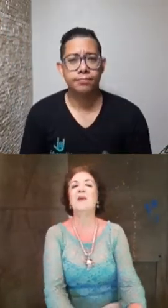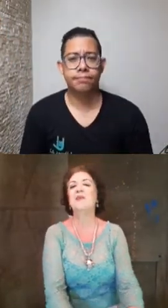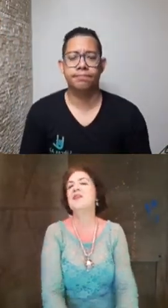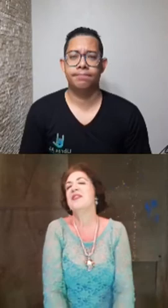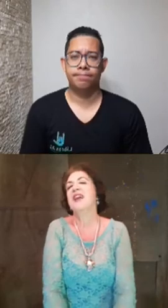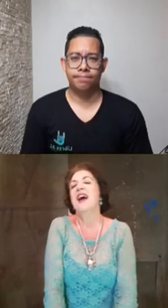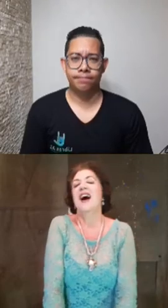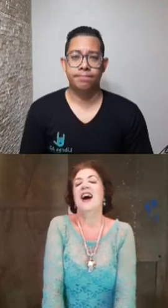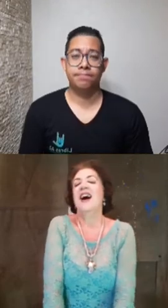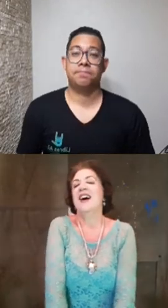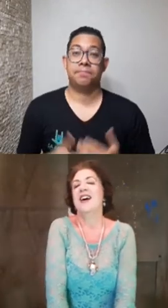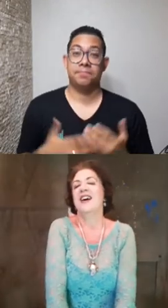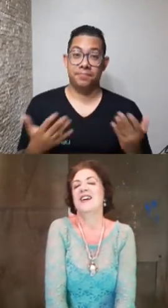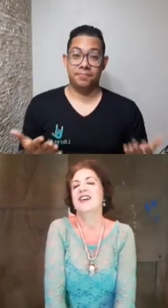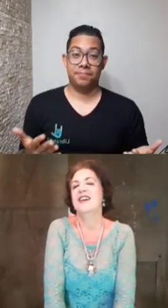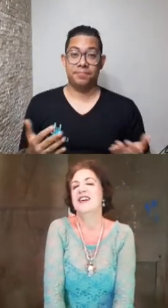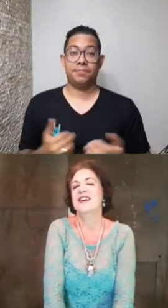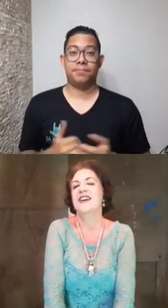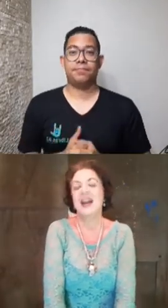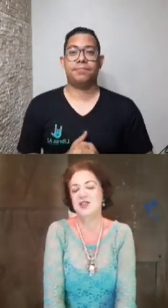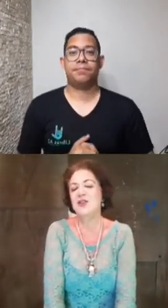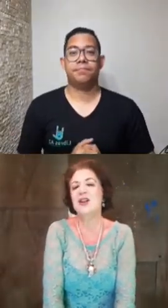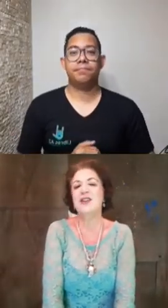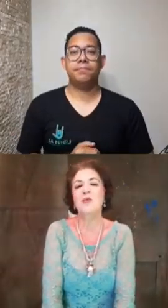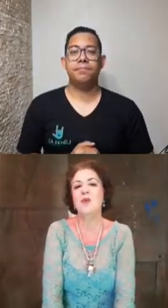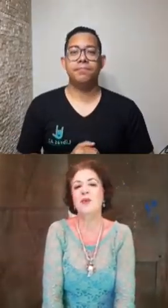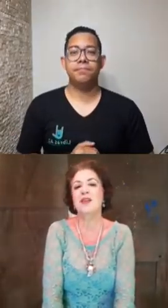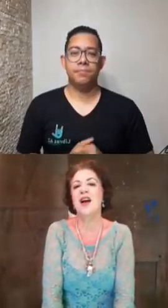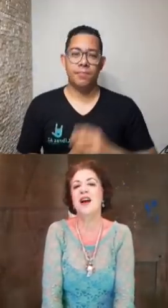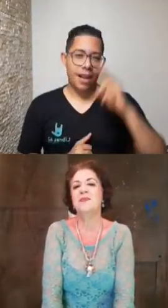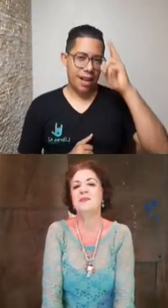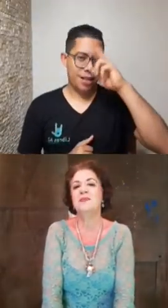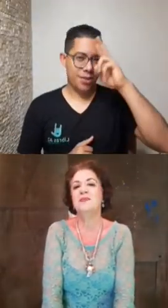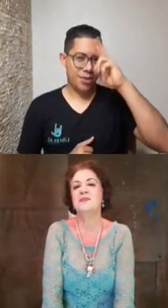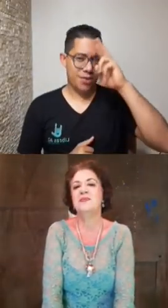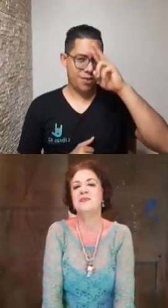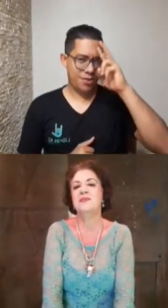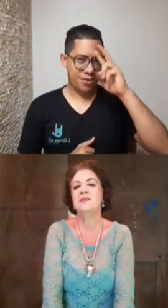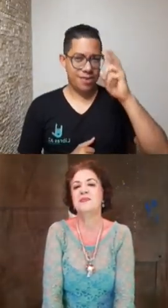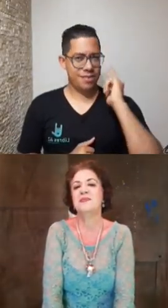Então, a história que eu vou contar,